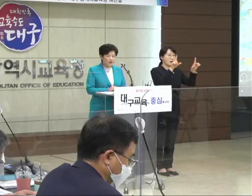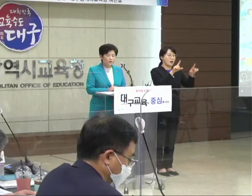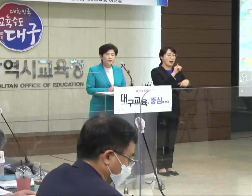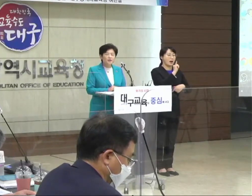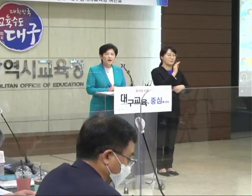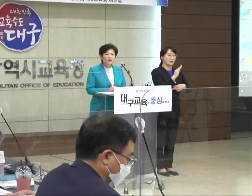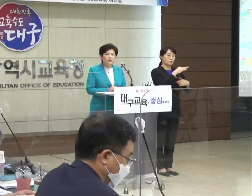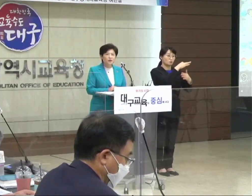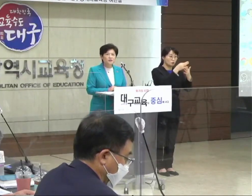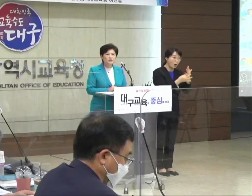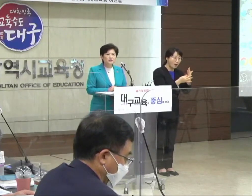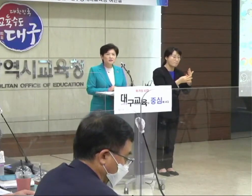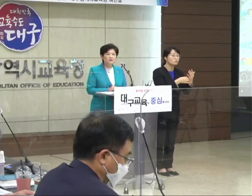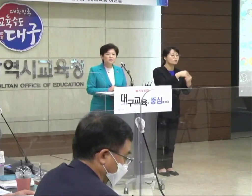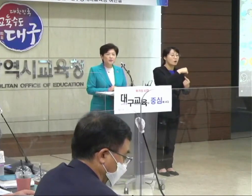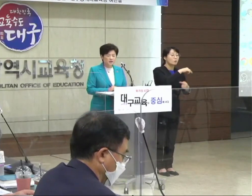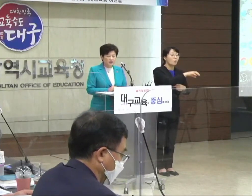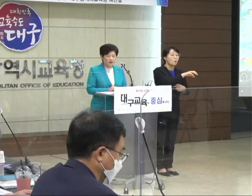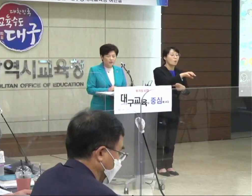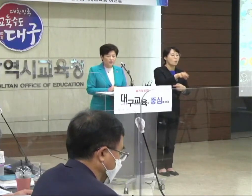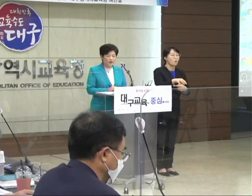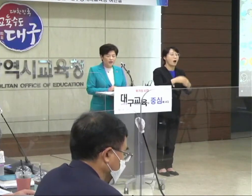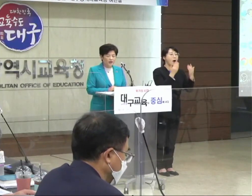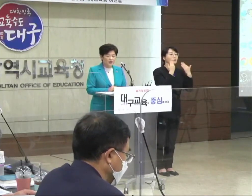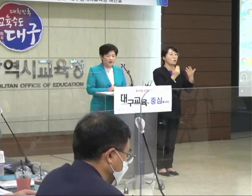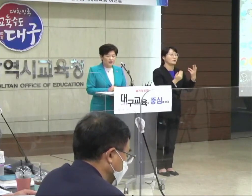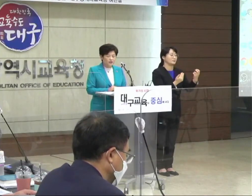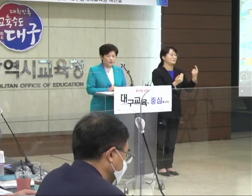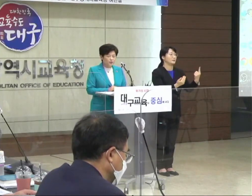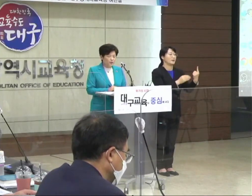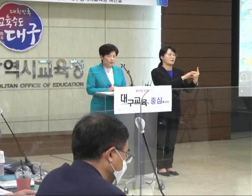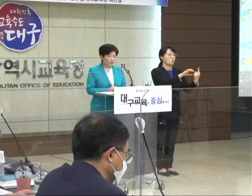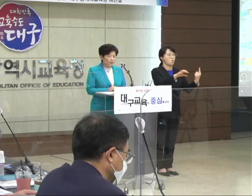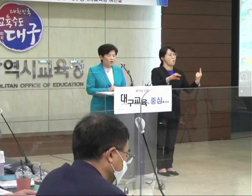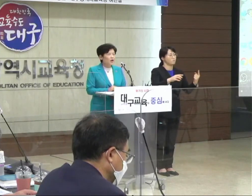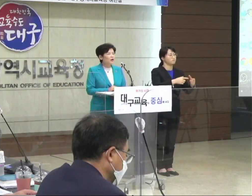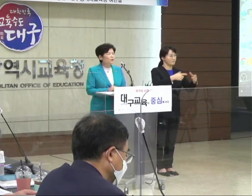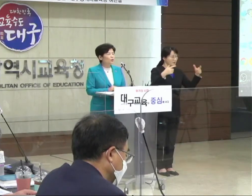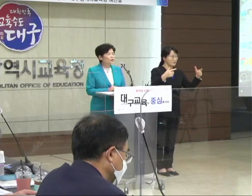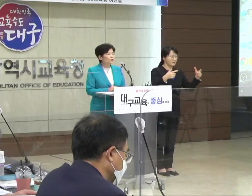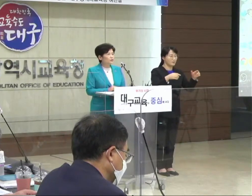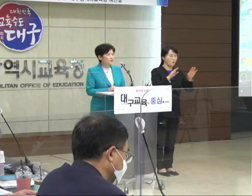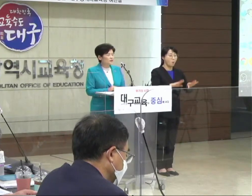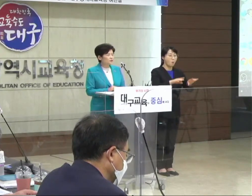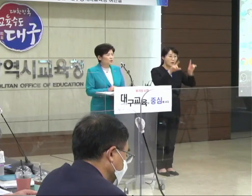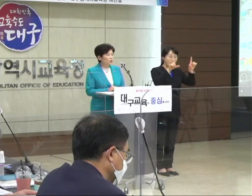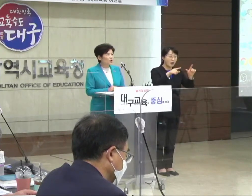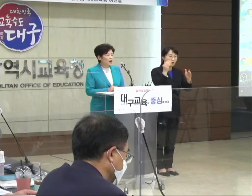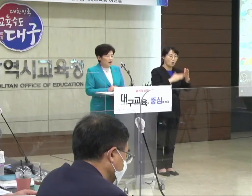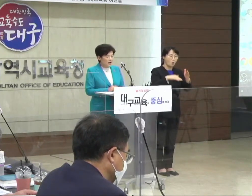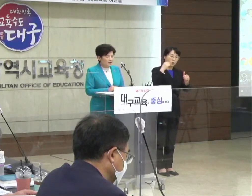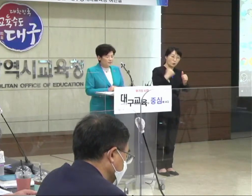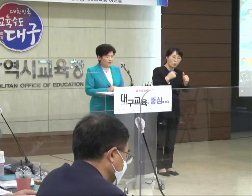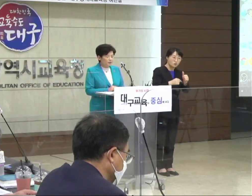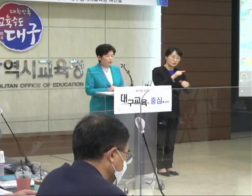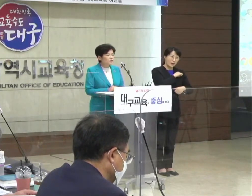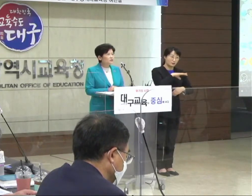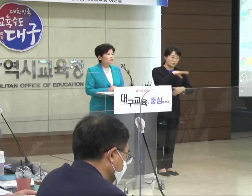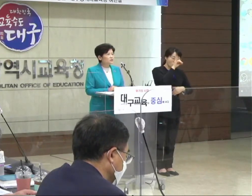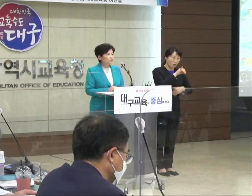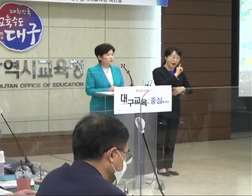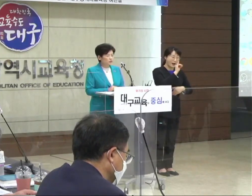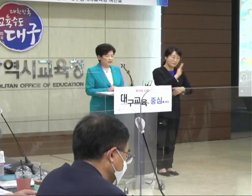IB 프로그램 운영 학교는 71개 교회 이르고 올해 공교육 최초